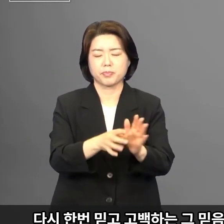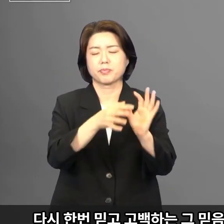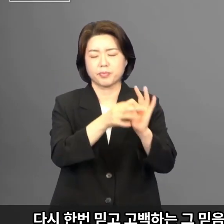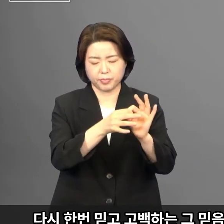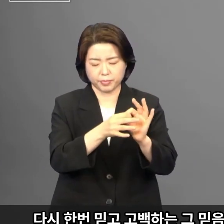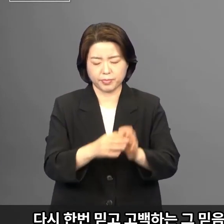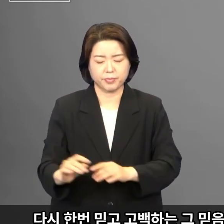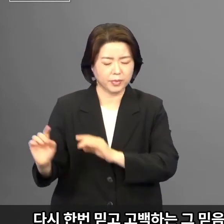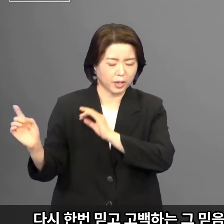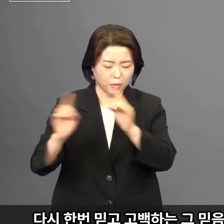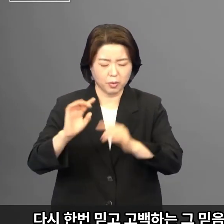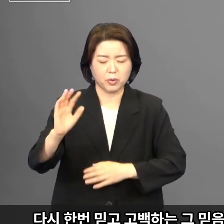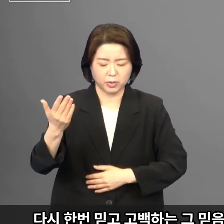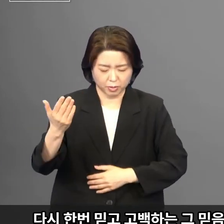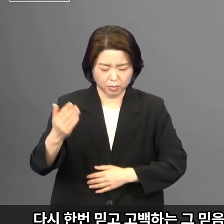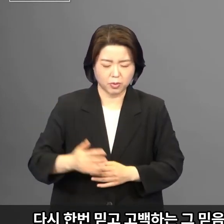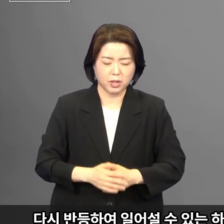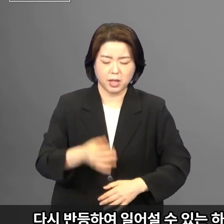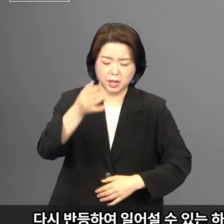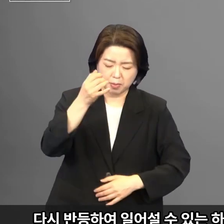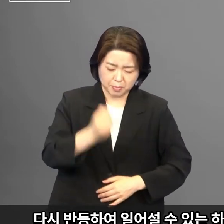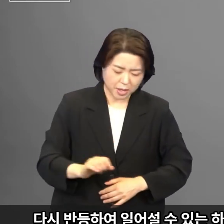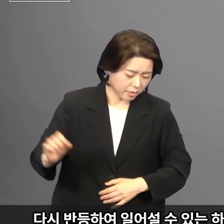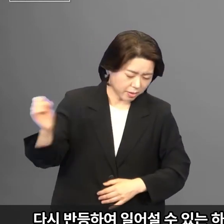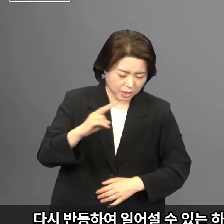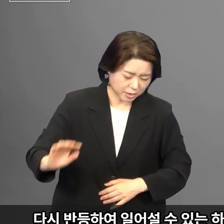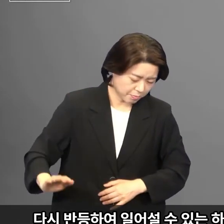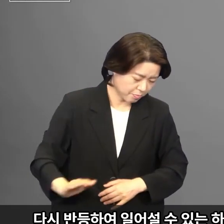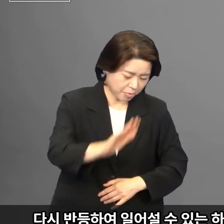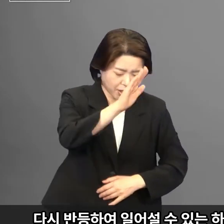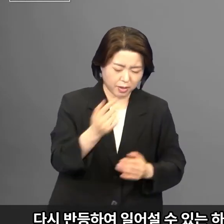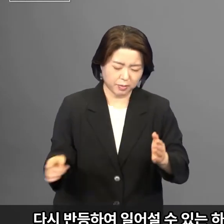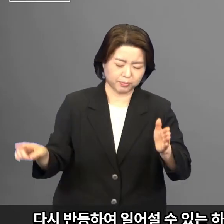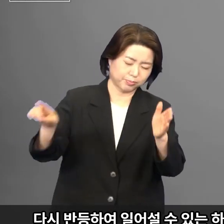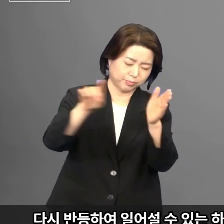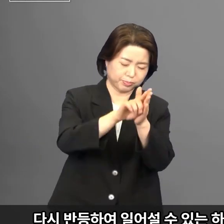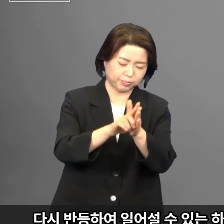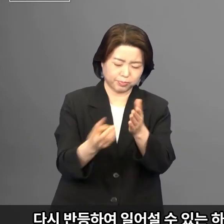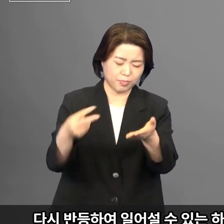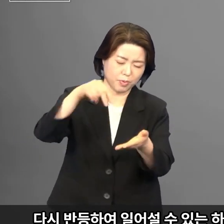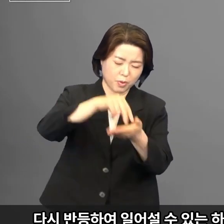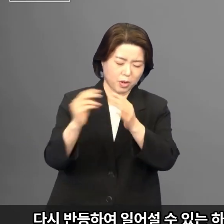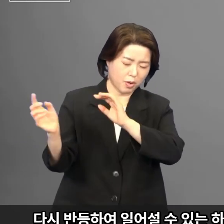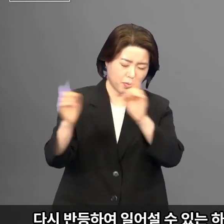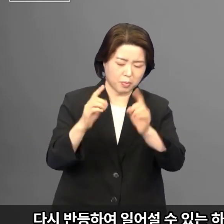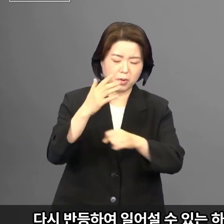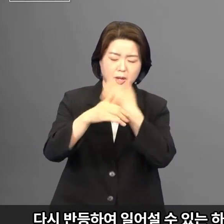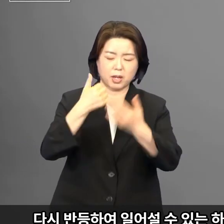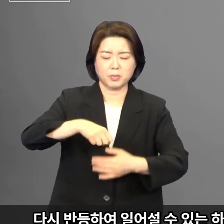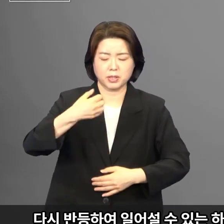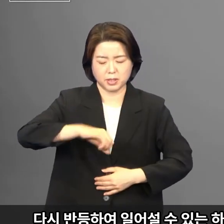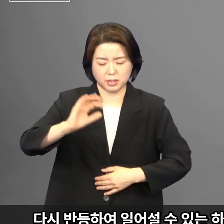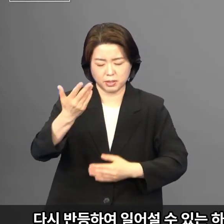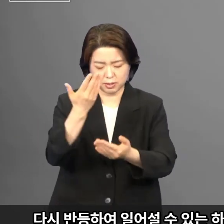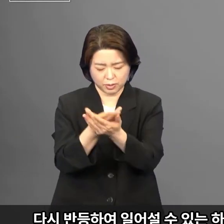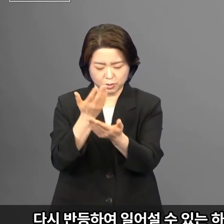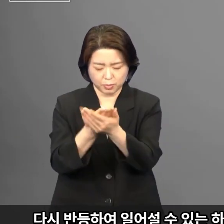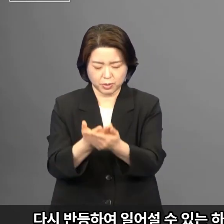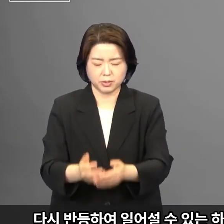통하여 회복되어지고 밑바닥을 치고 다시 반등하여 일어설 수 있는 하나님의 자녀들이 되게